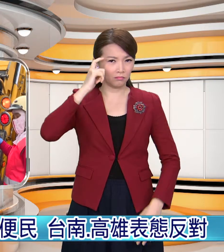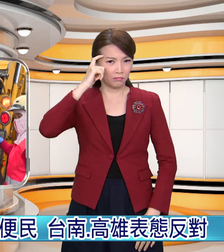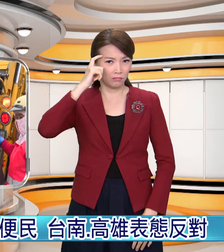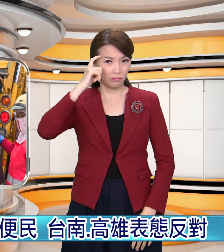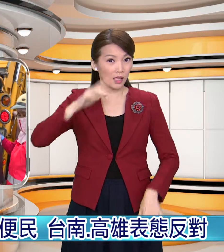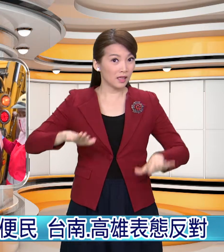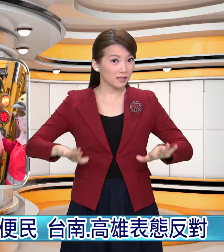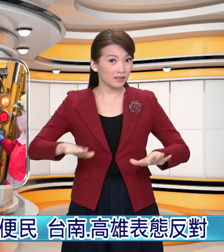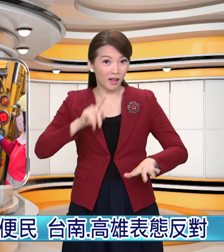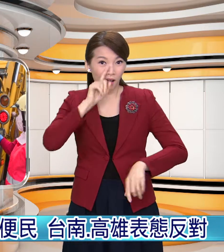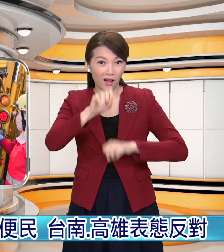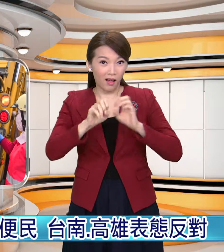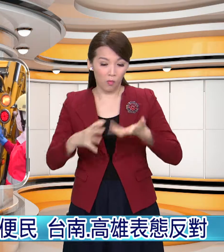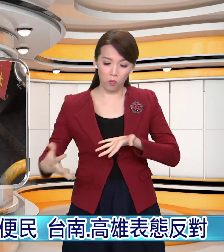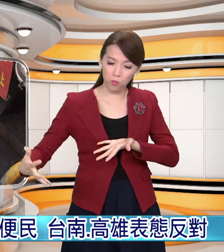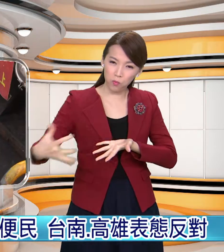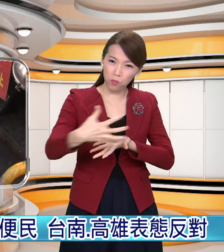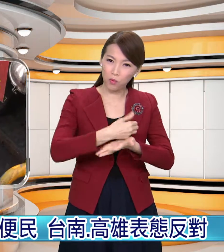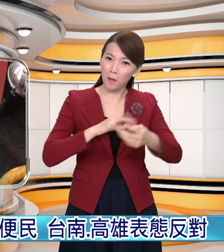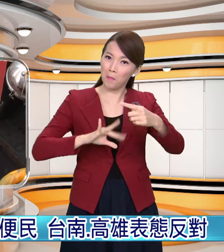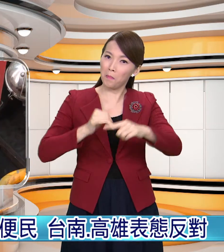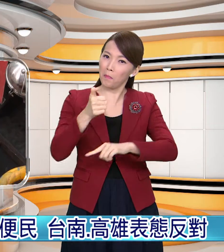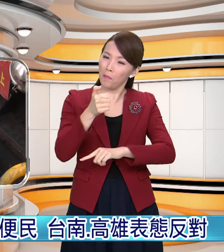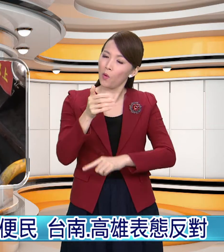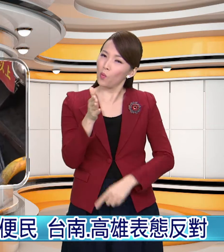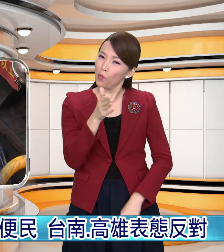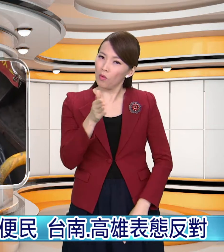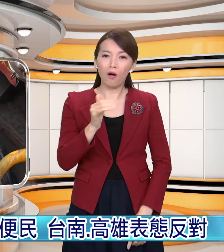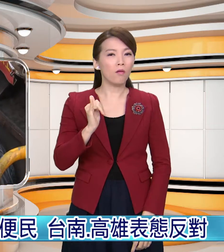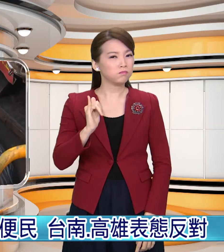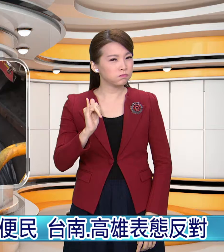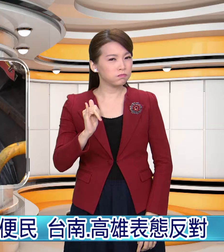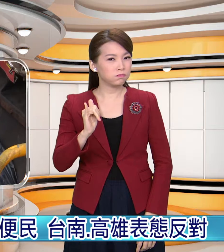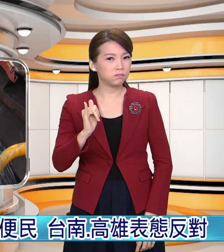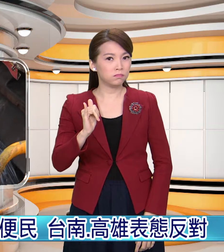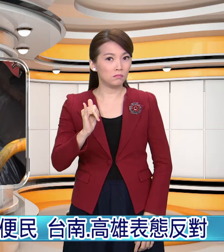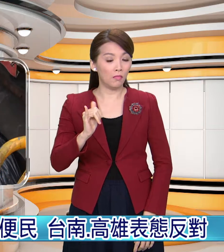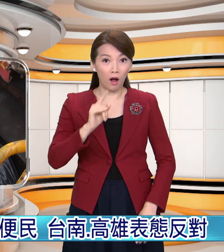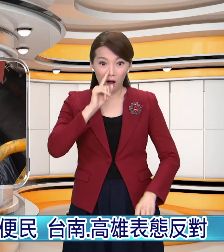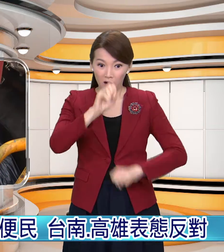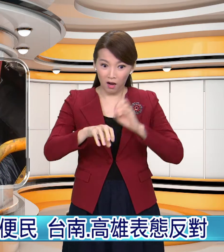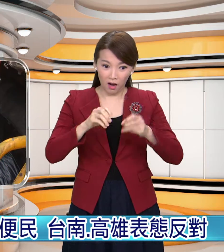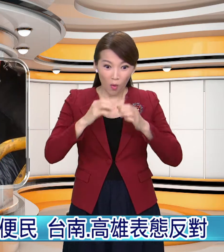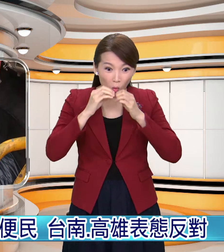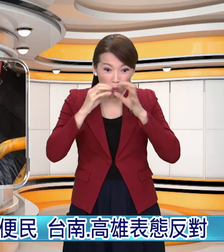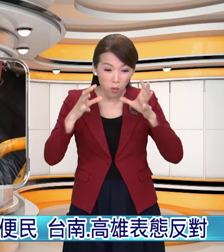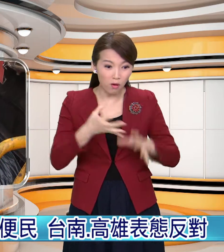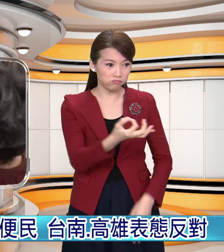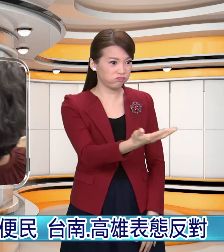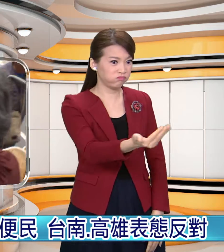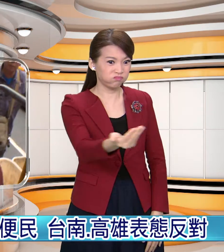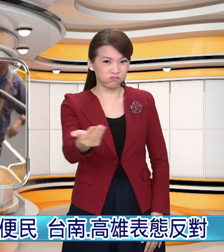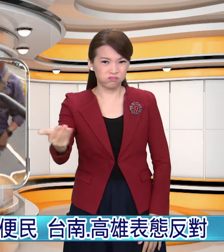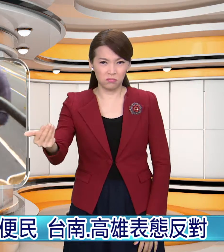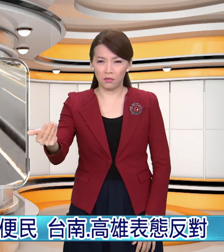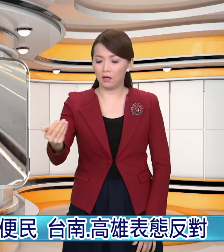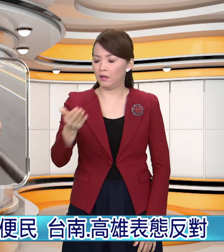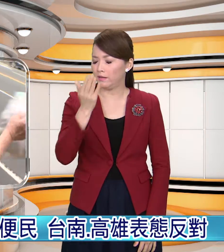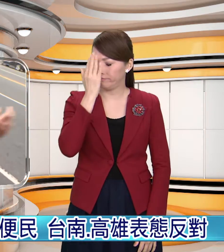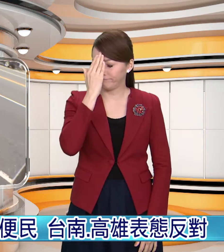市都认为目前垃圾回收率在50%左右，成效已经不错，随袋征收反而会